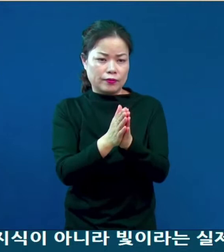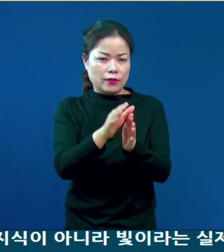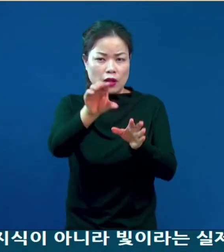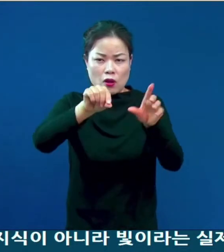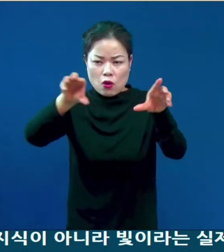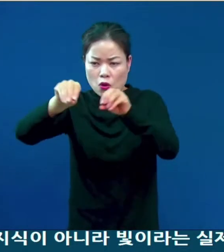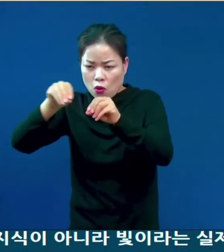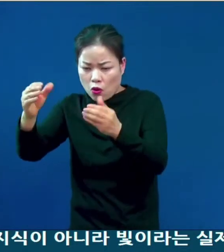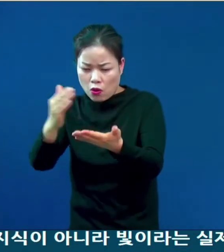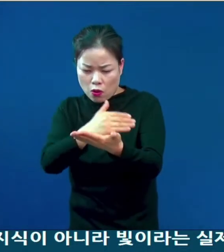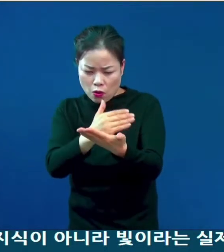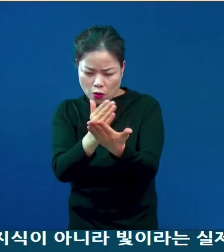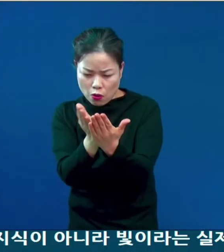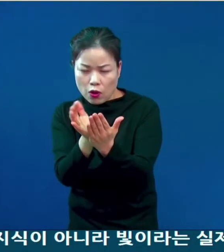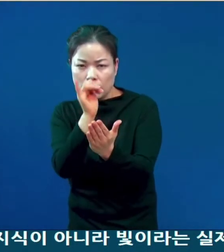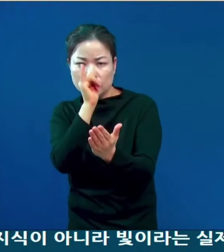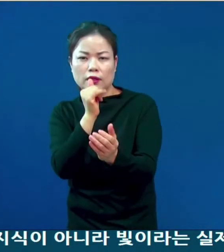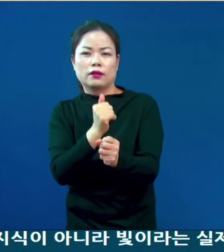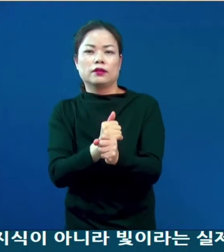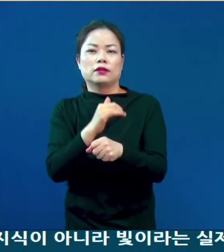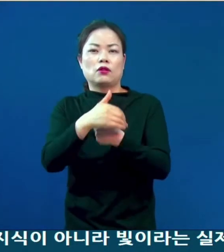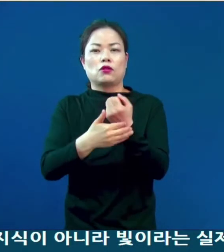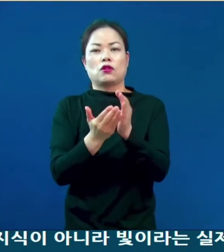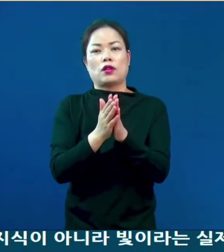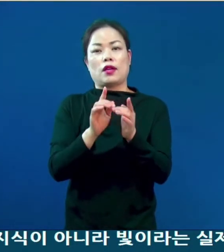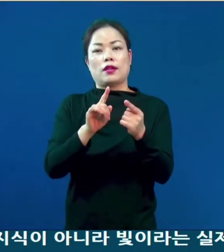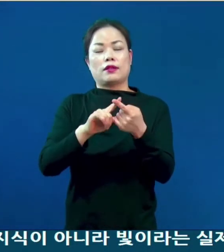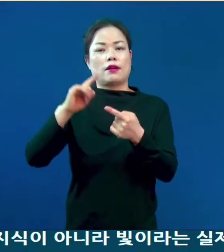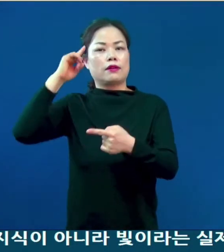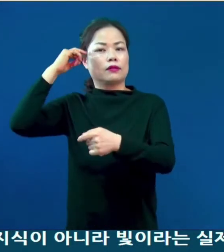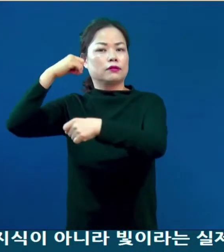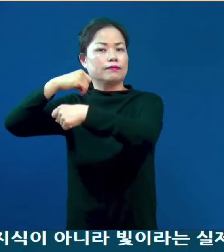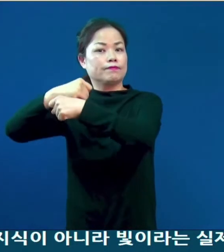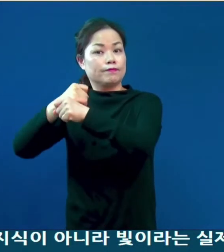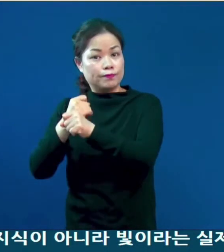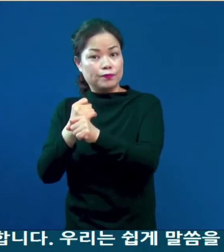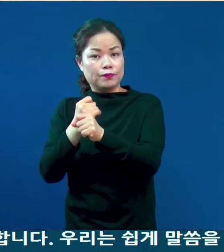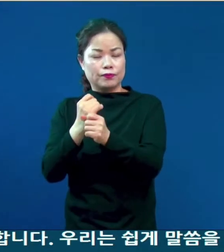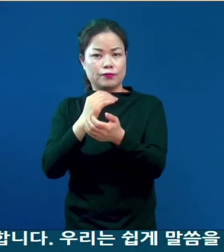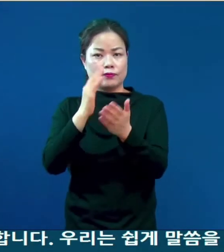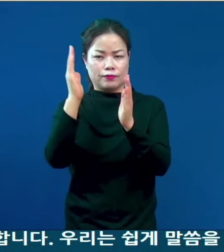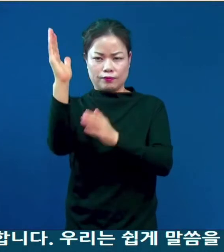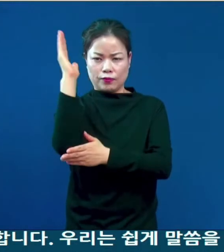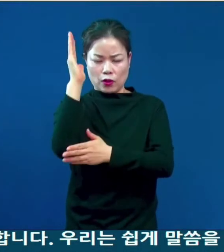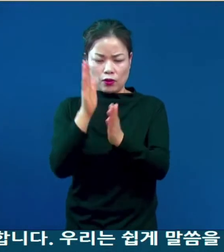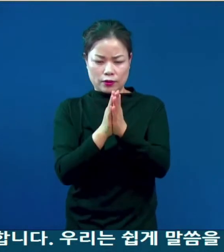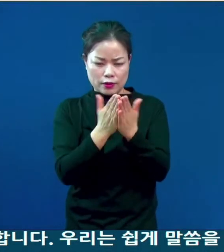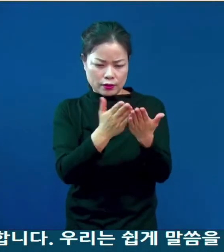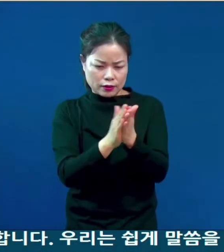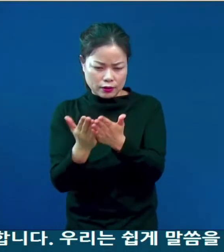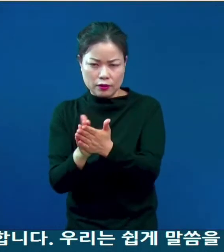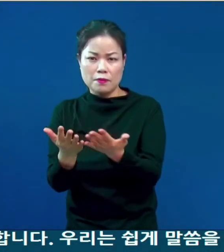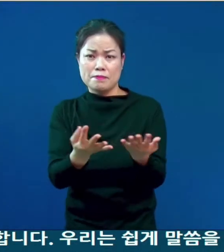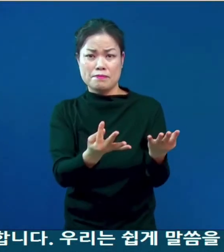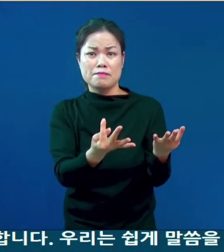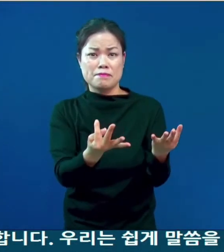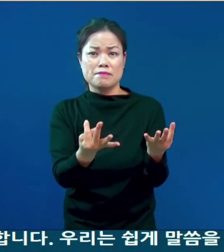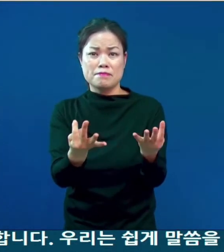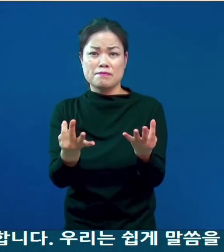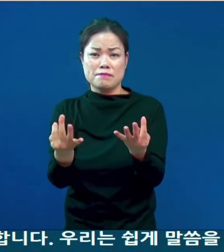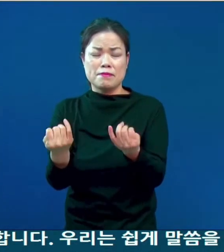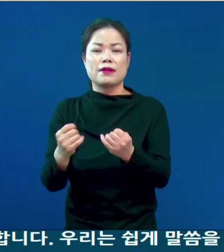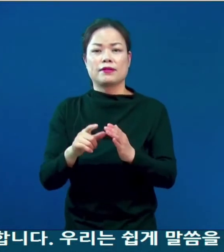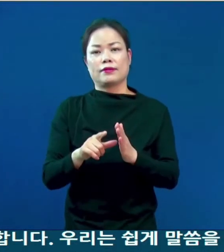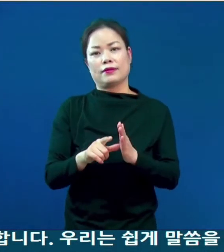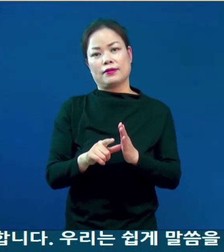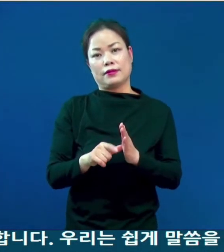구비하면 성경에 관련된 여러 주석과 설교집과 성경을 잘 이해할 수 있는 책들도 구할 수 있는